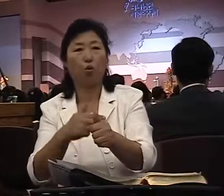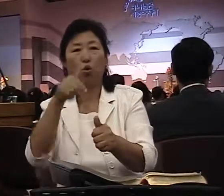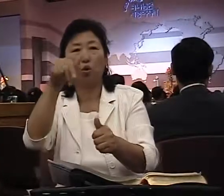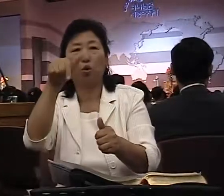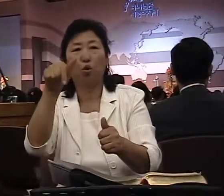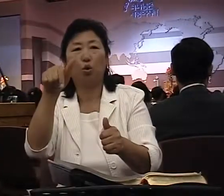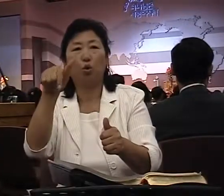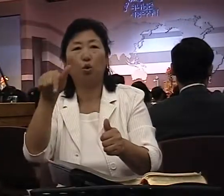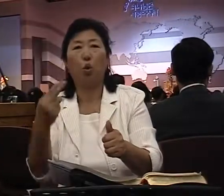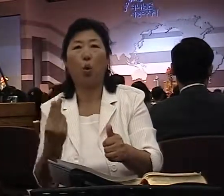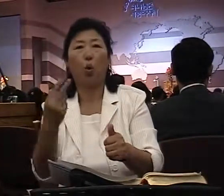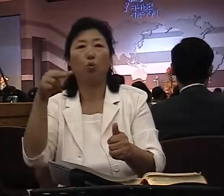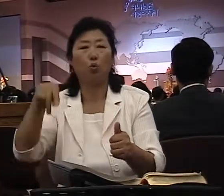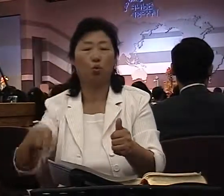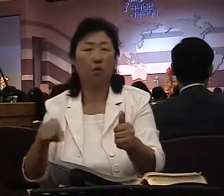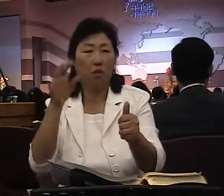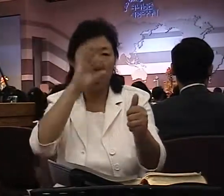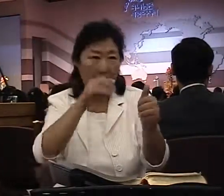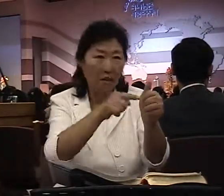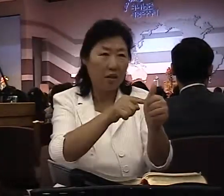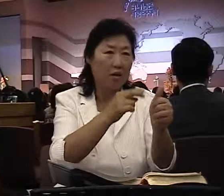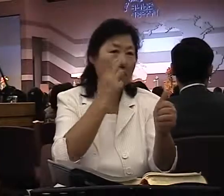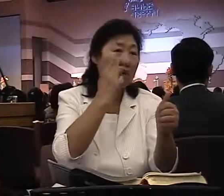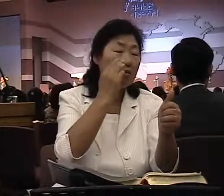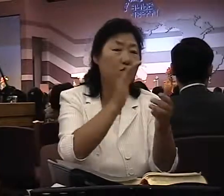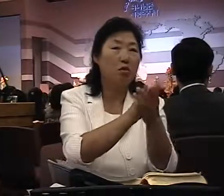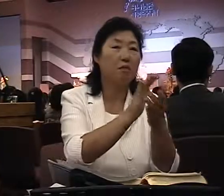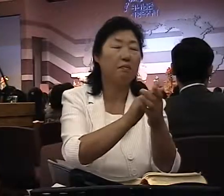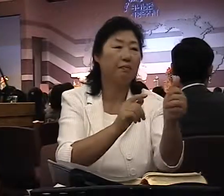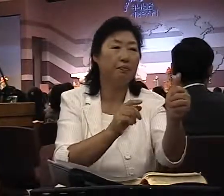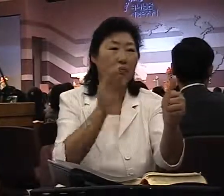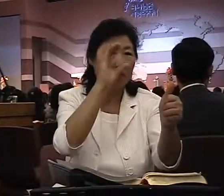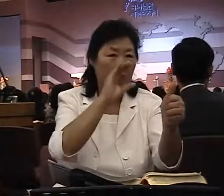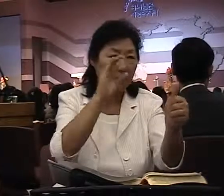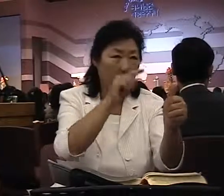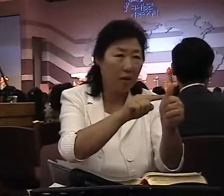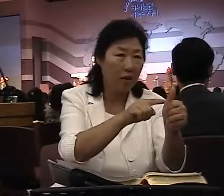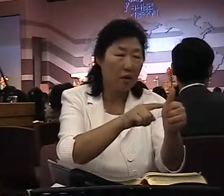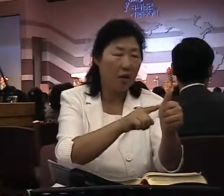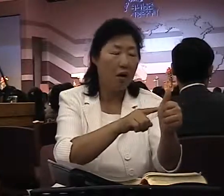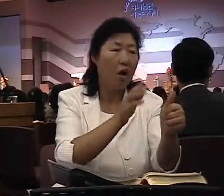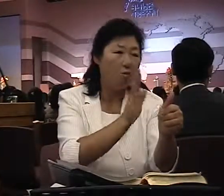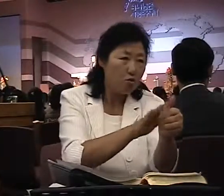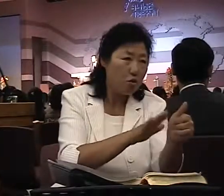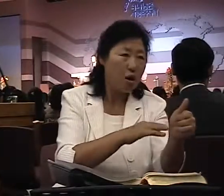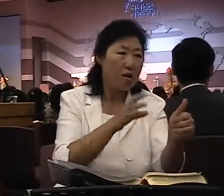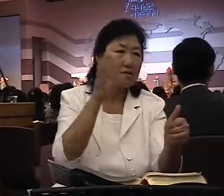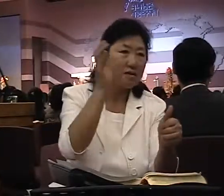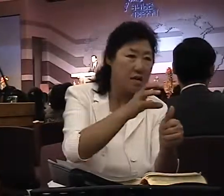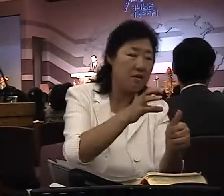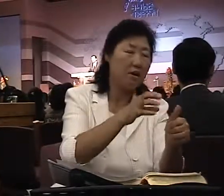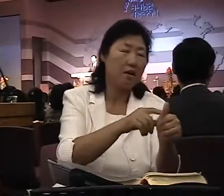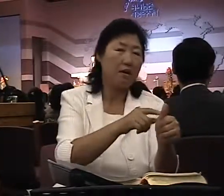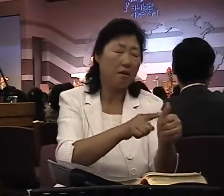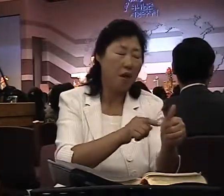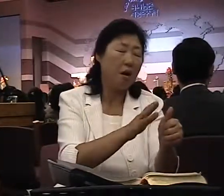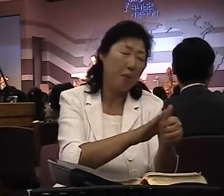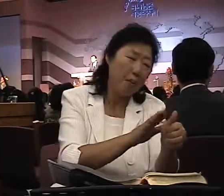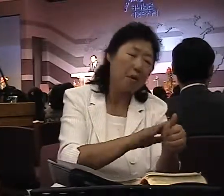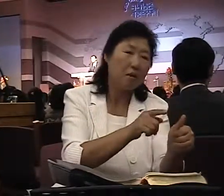친구예요. 찾아가서 권면도 하고 호소도 하고 협박도 했는데 다 인정하고 다 알지만